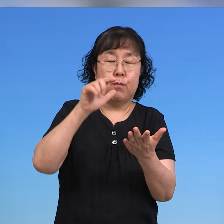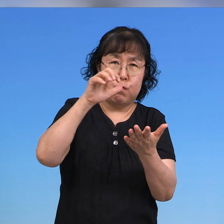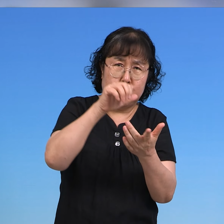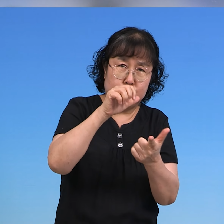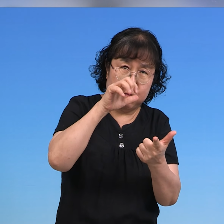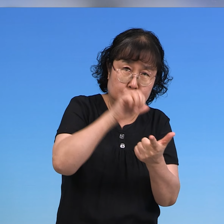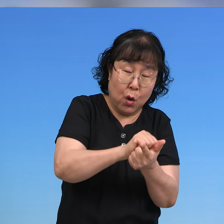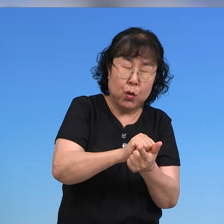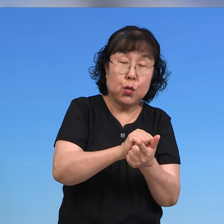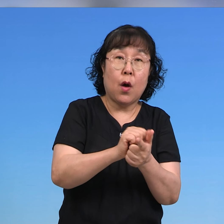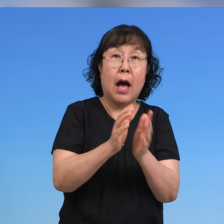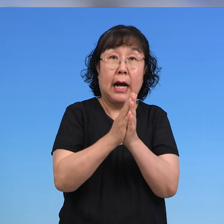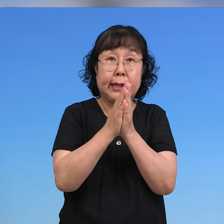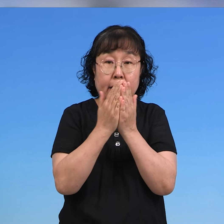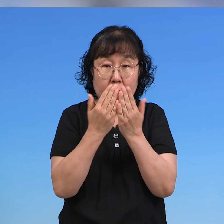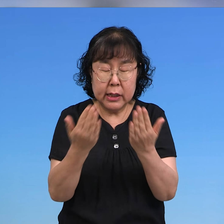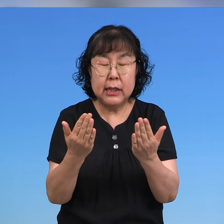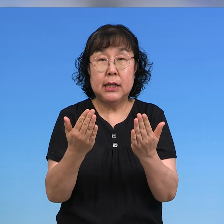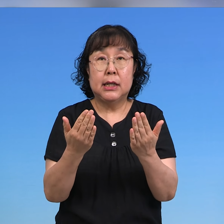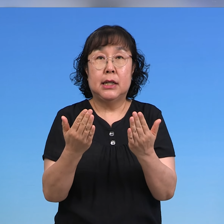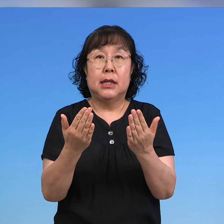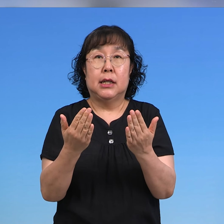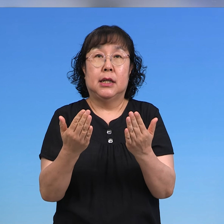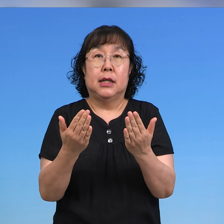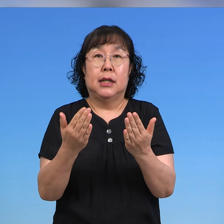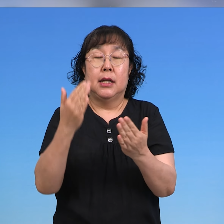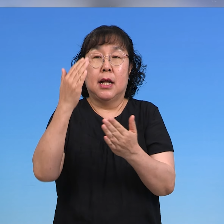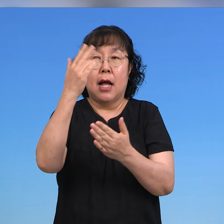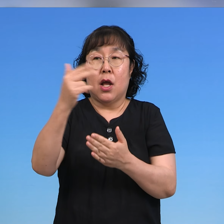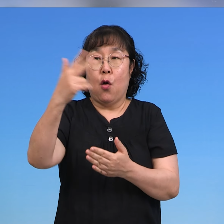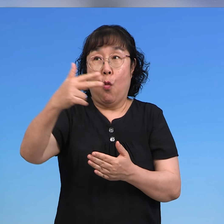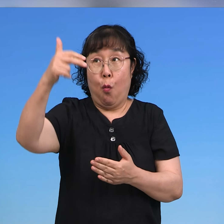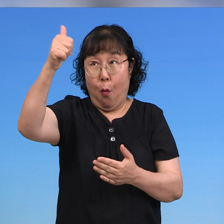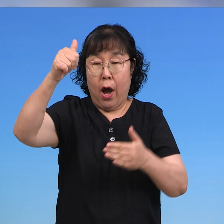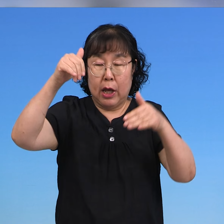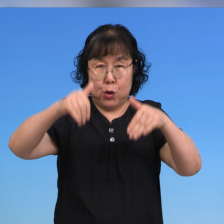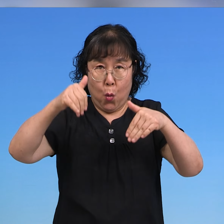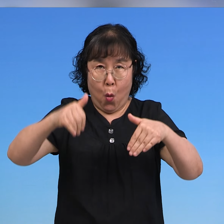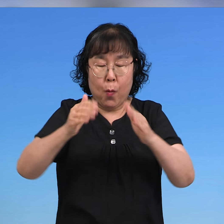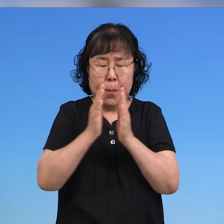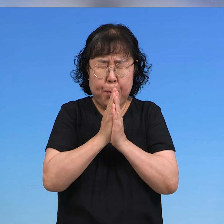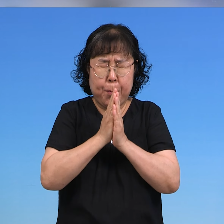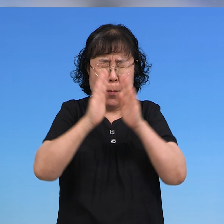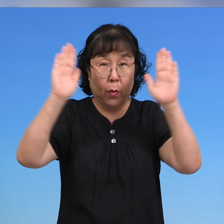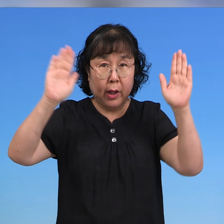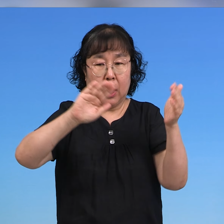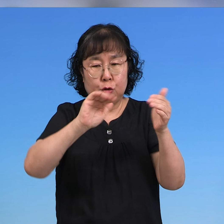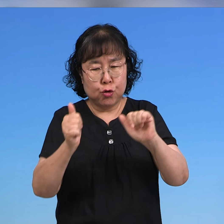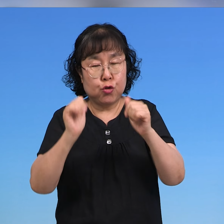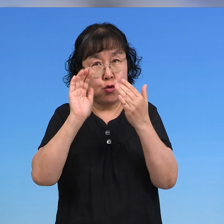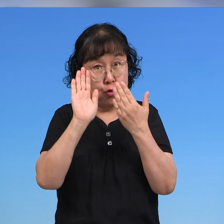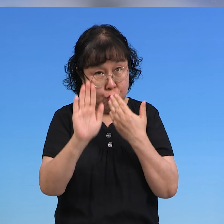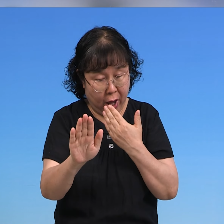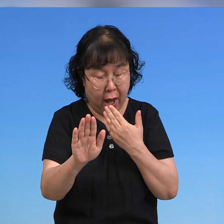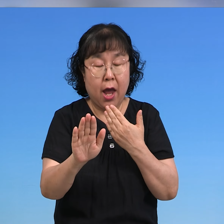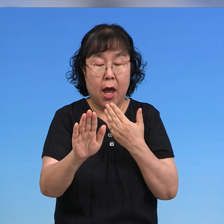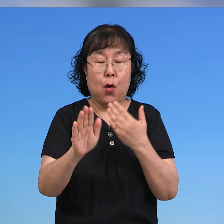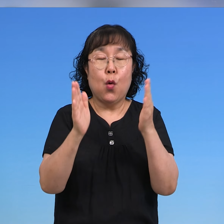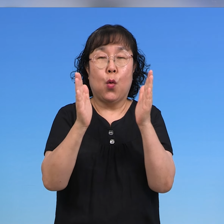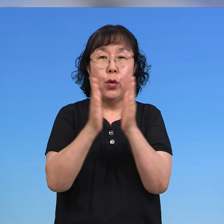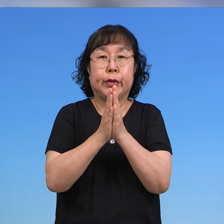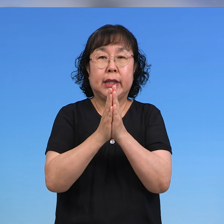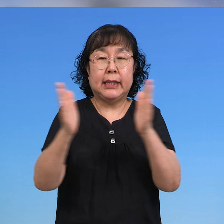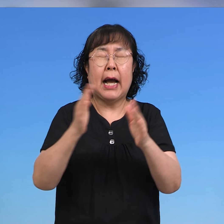여호와의 종 모세가 죽은 후에 이렇게 굉장히 당황스럽고 또 장래에 대한 두려움과 불안으로